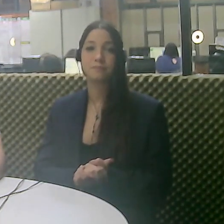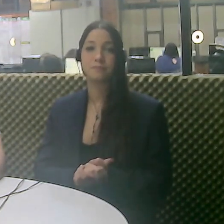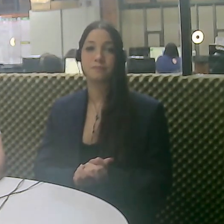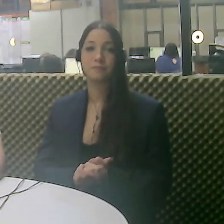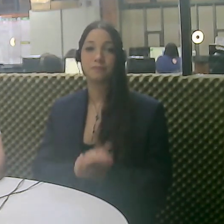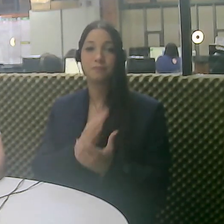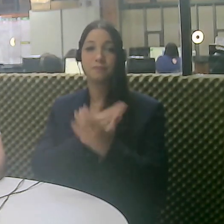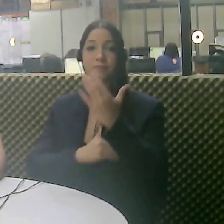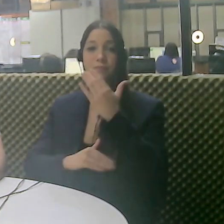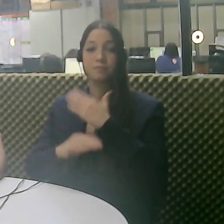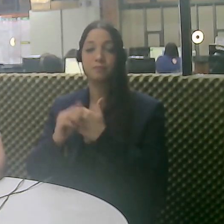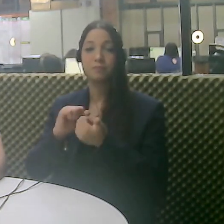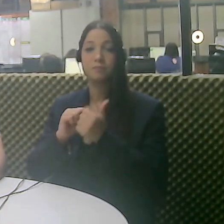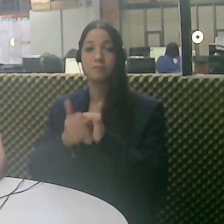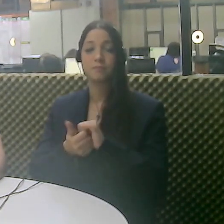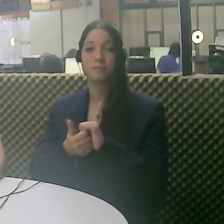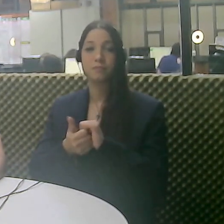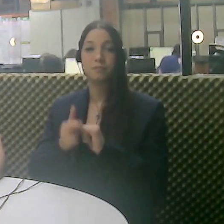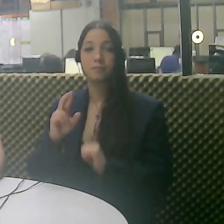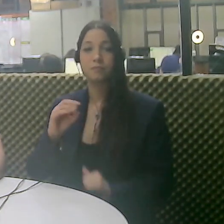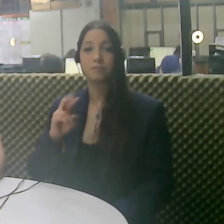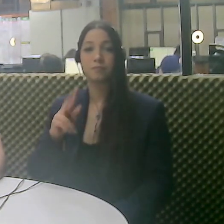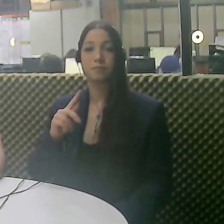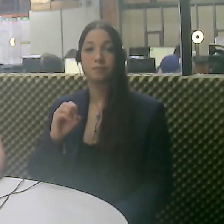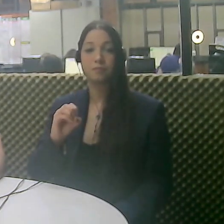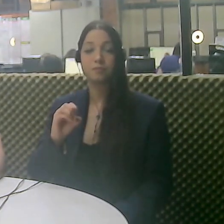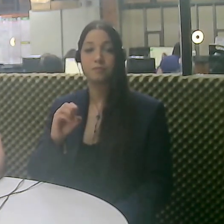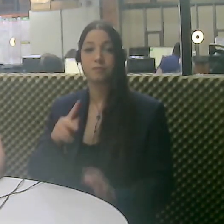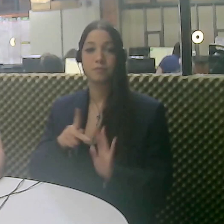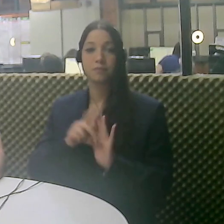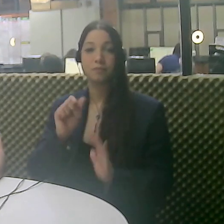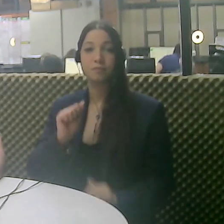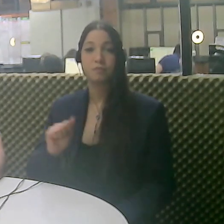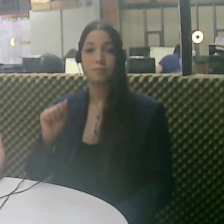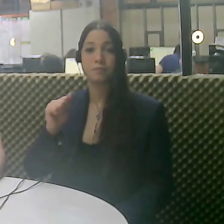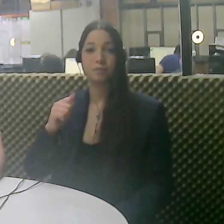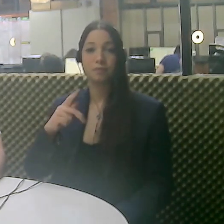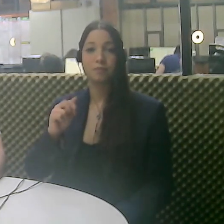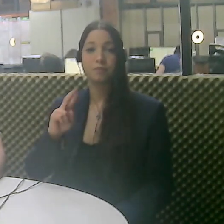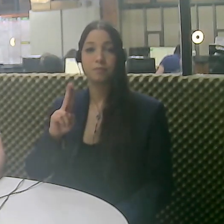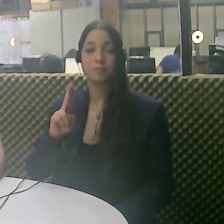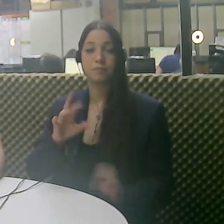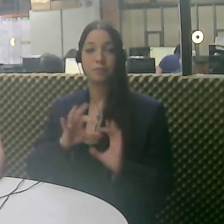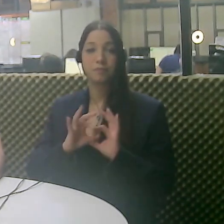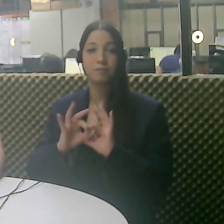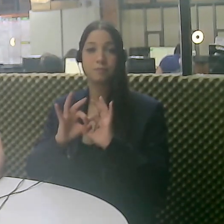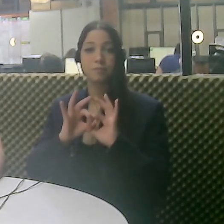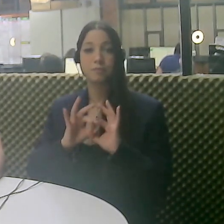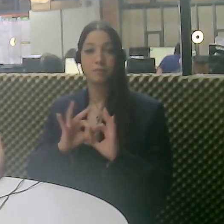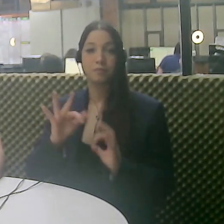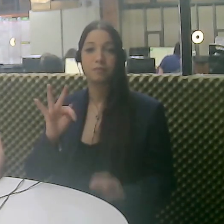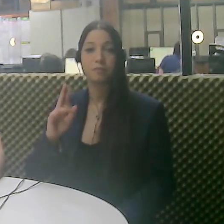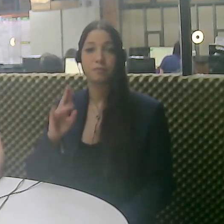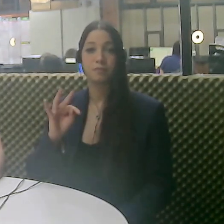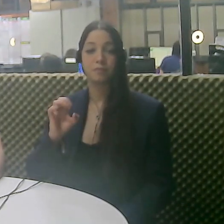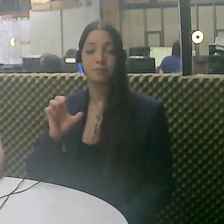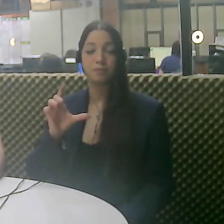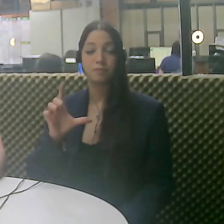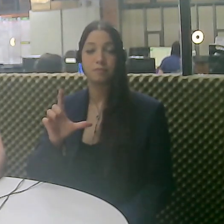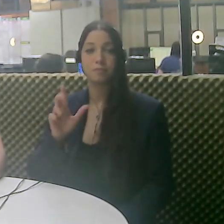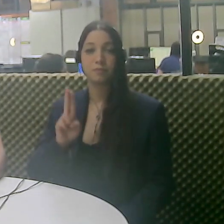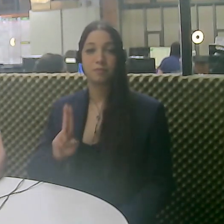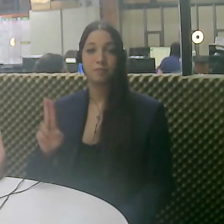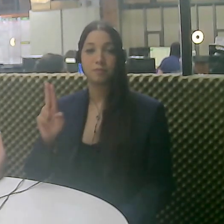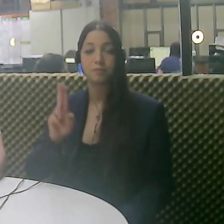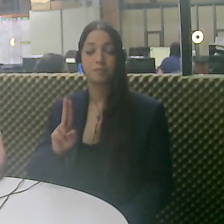paratleta Rodrigo Parreira, da Associação dos Paraplégicos de Uberlândia, APARO, entidade parceira da Fundação Uberlandense do Turismo, Esporte e